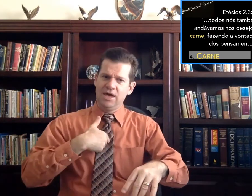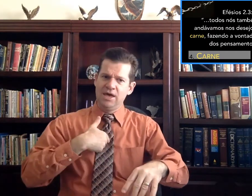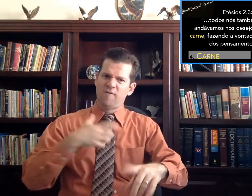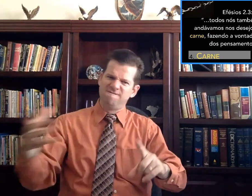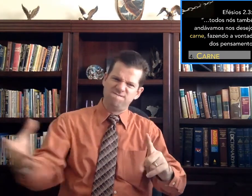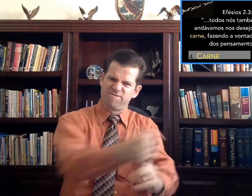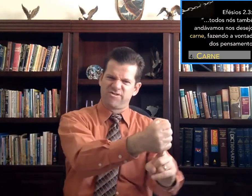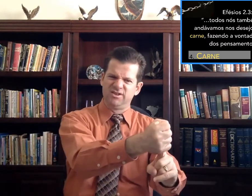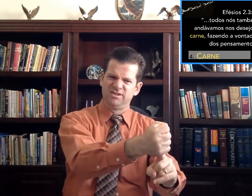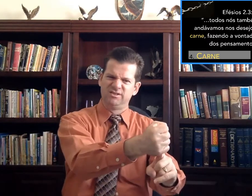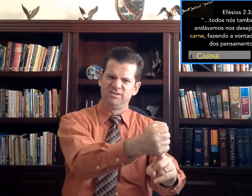Eu